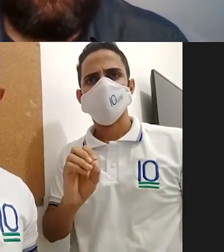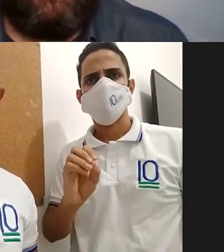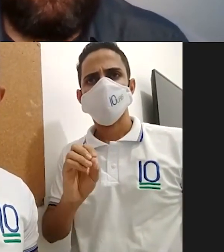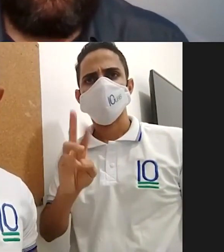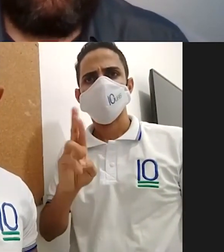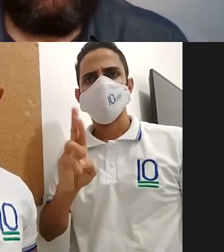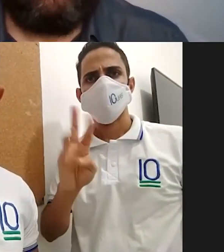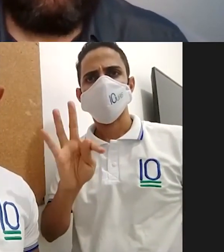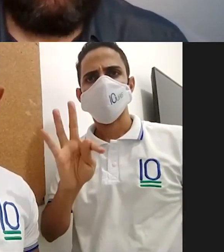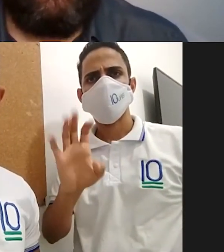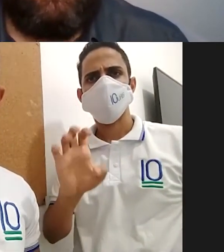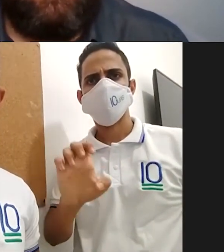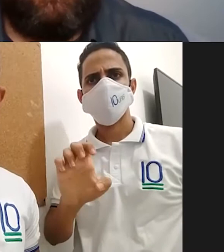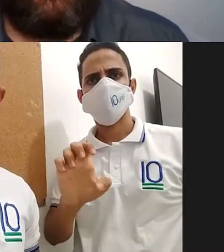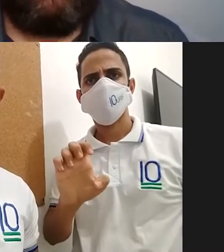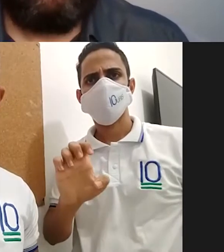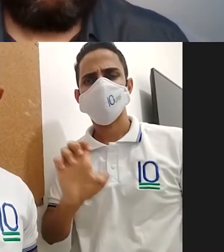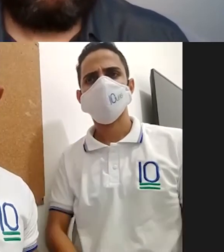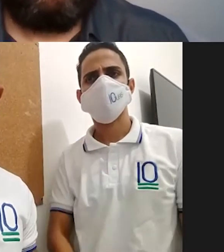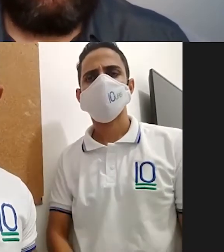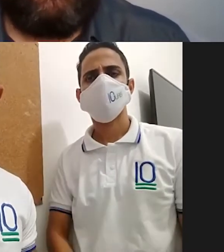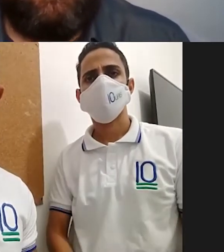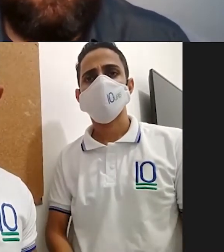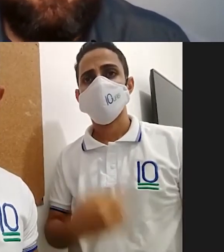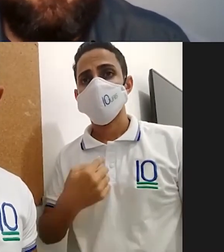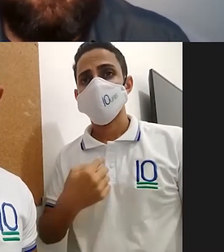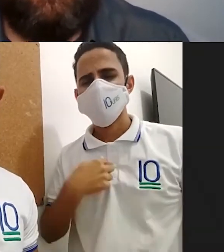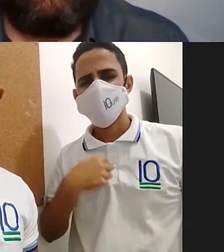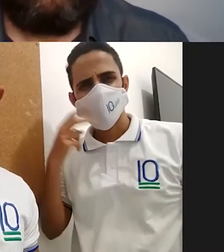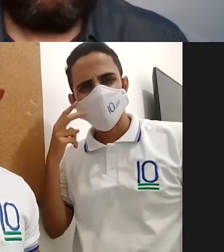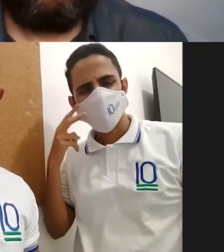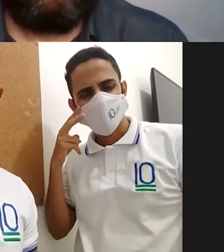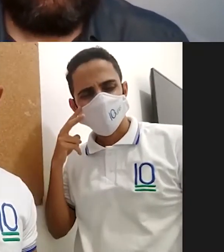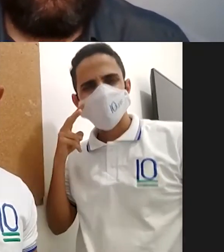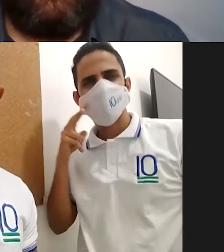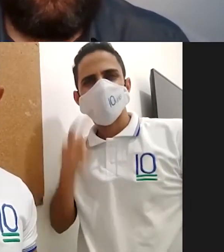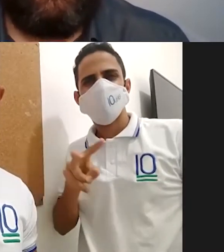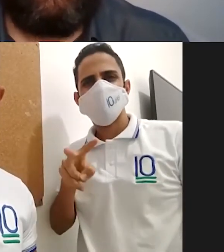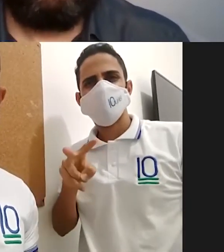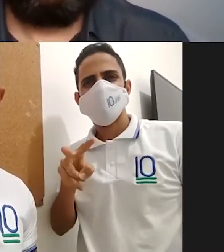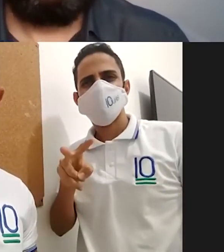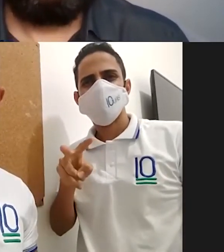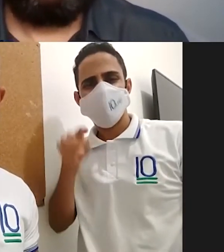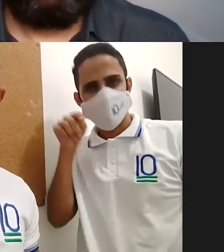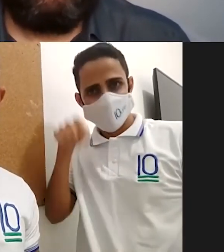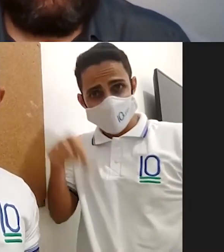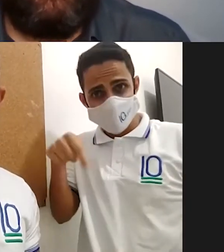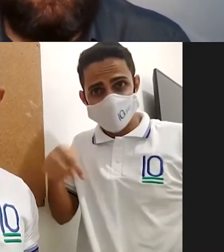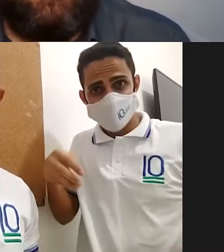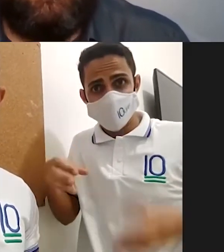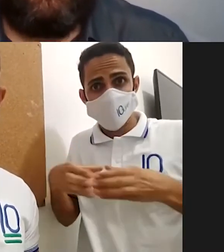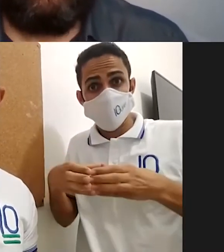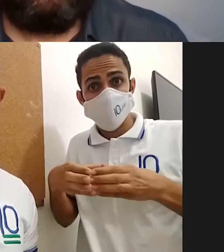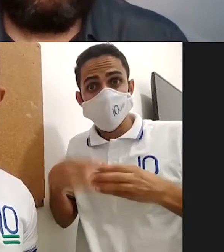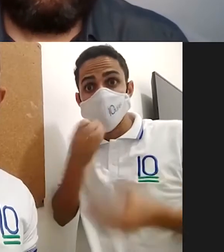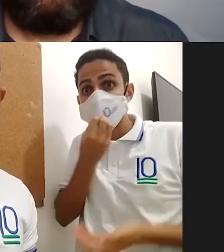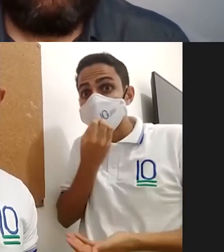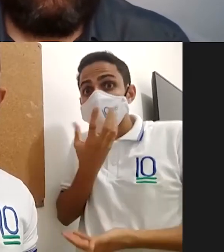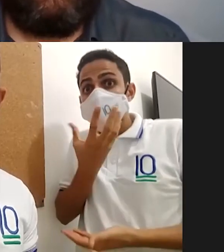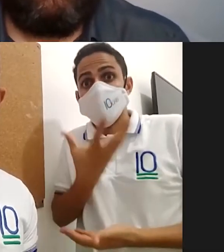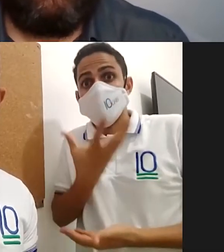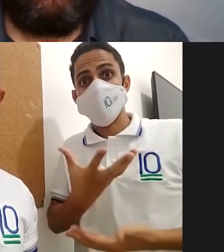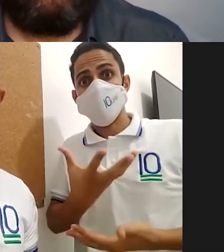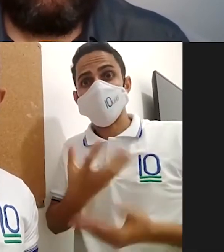eu me identifiquei, porque eu preciso levar a voz desse povo, eu preciso chegar junto